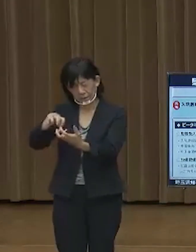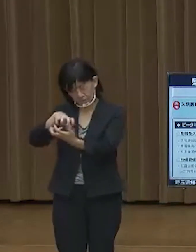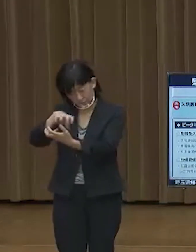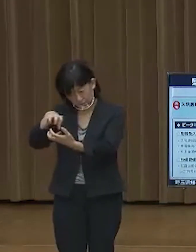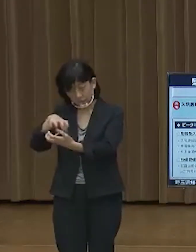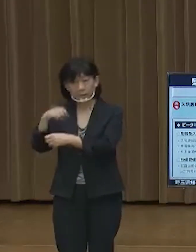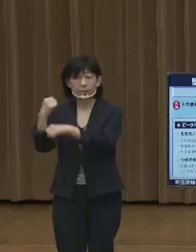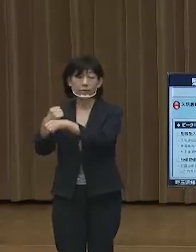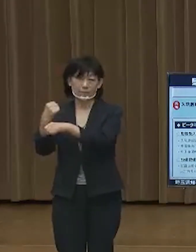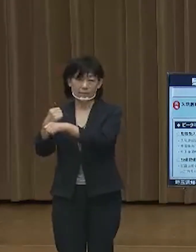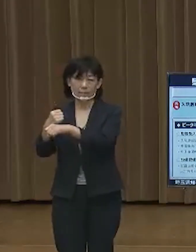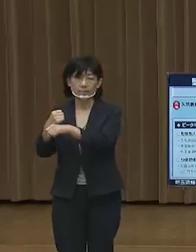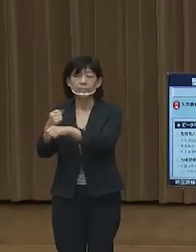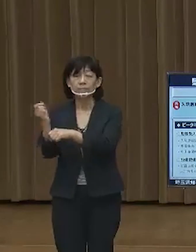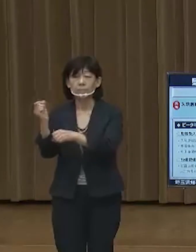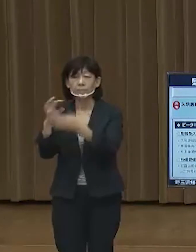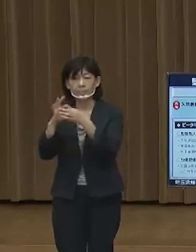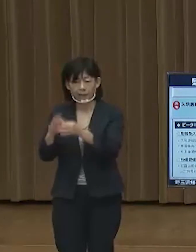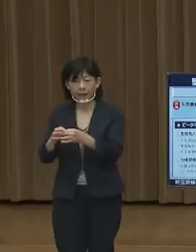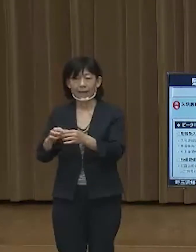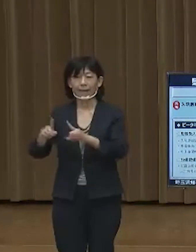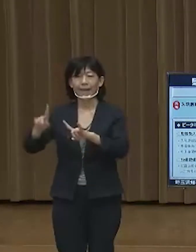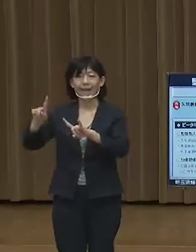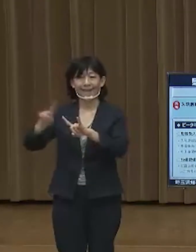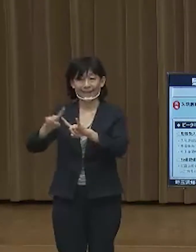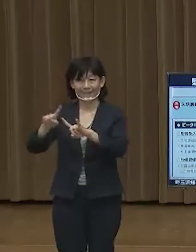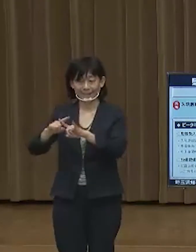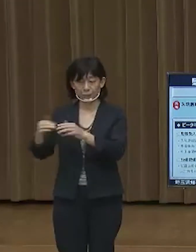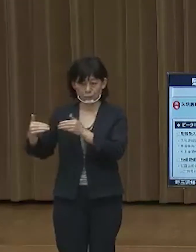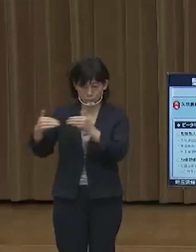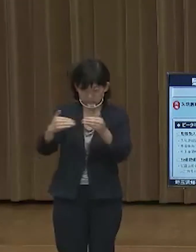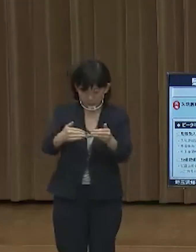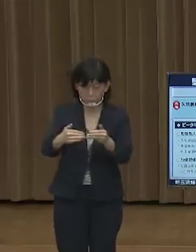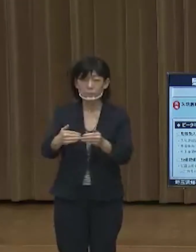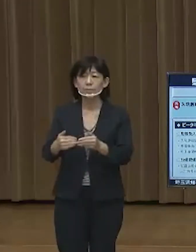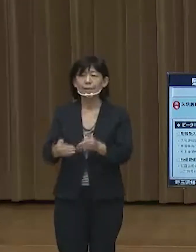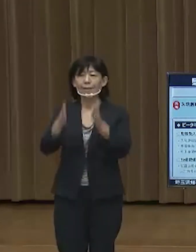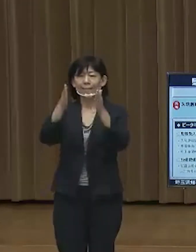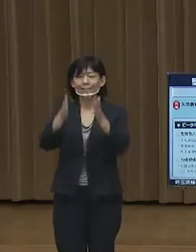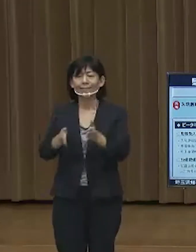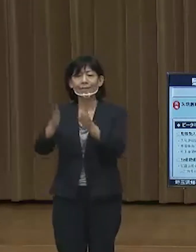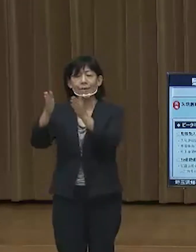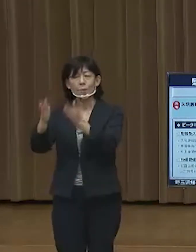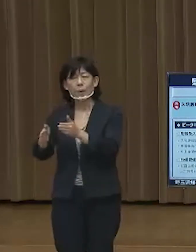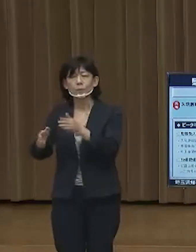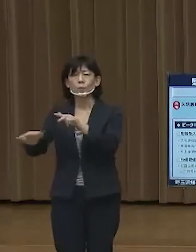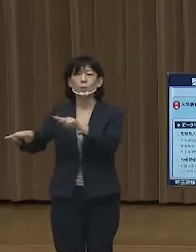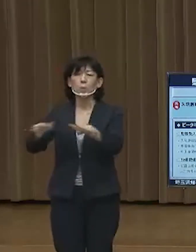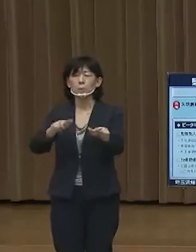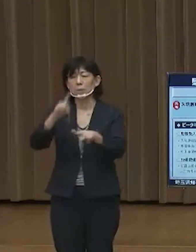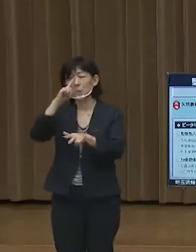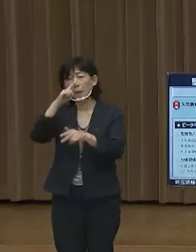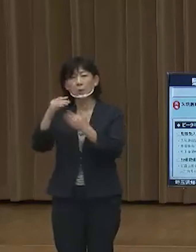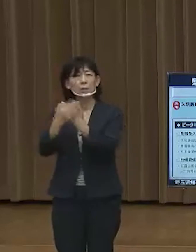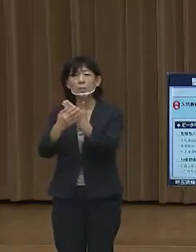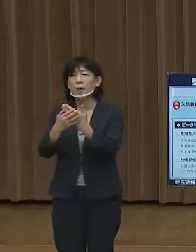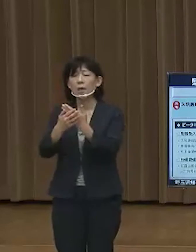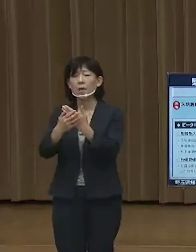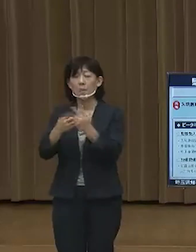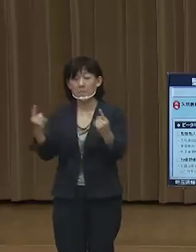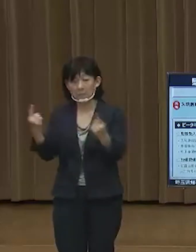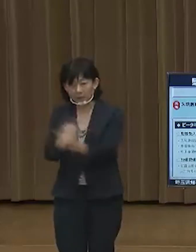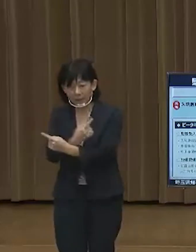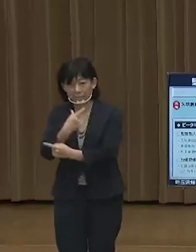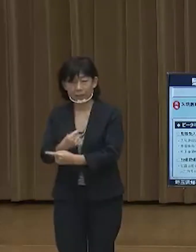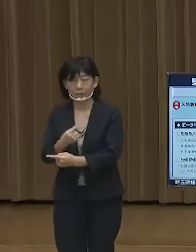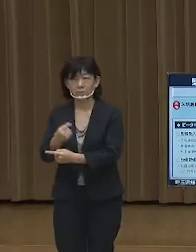を一気に進めるとかですね、あるいはその縦割り行政の打破、こういったところはこういった主張については私自身大いに共感する